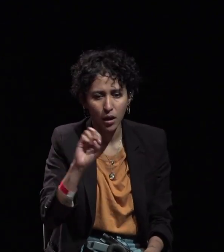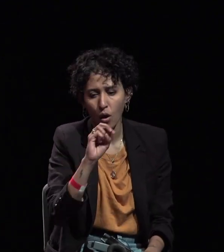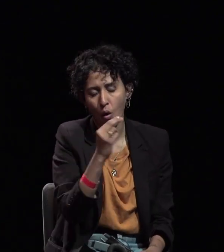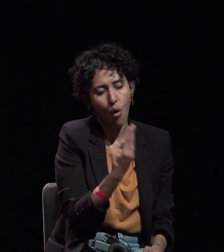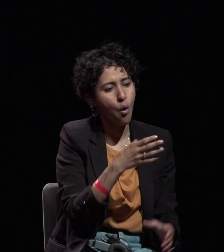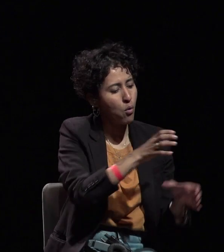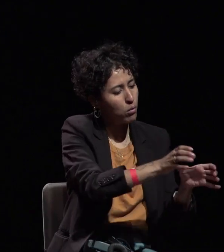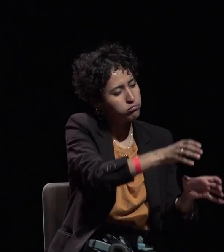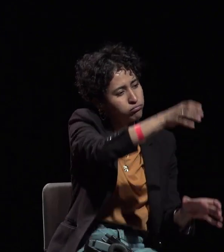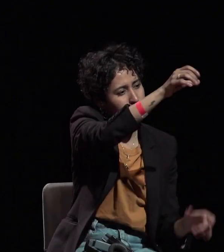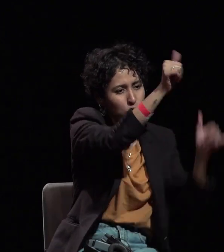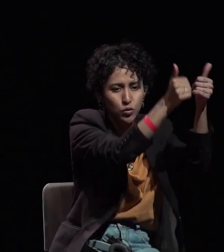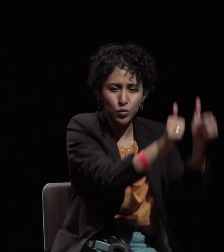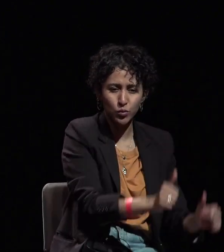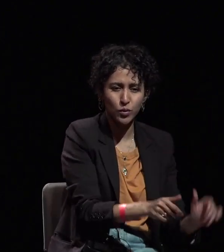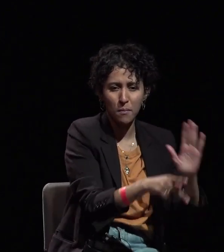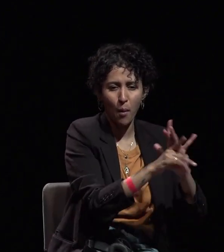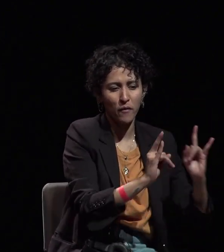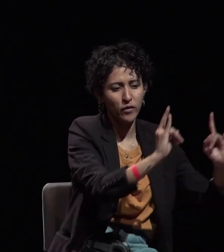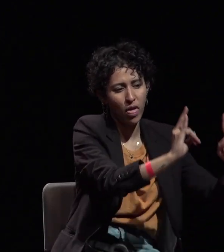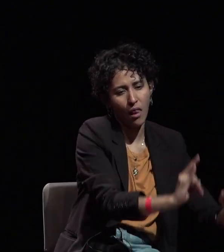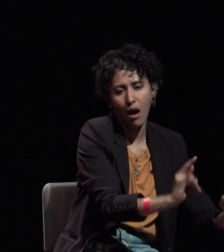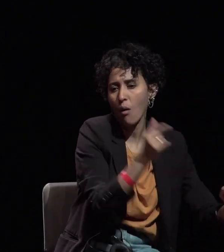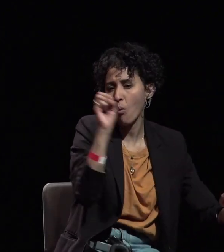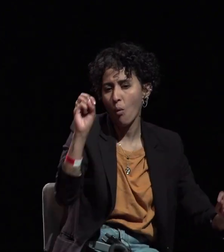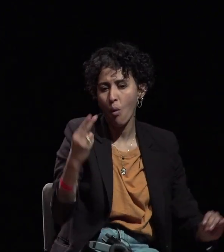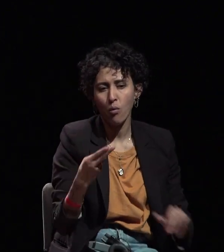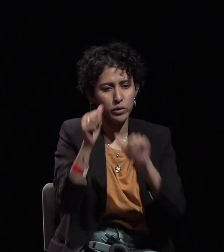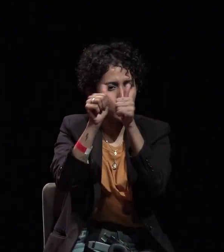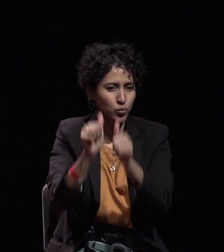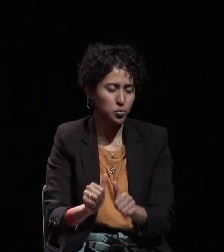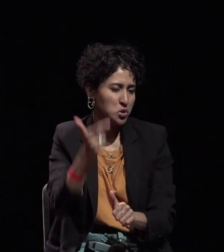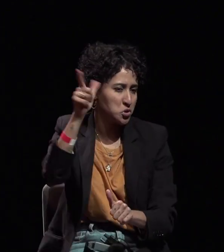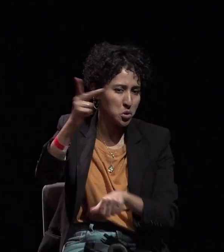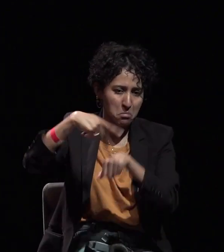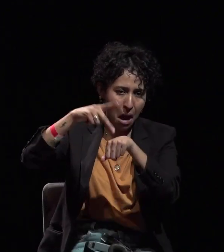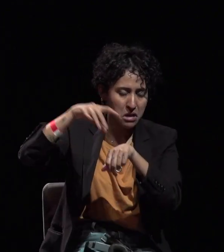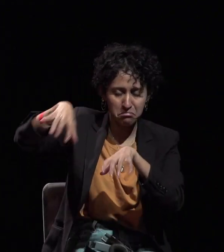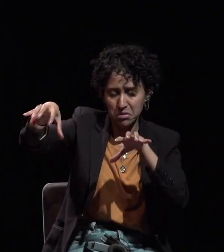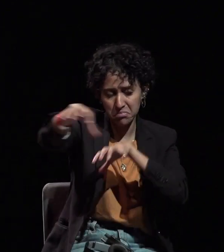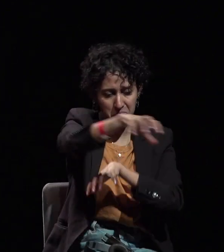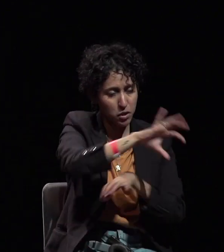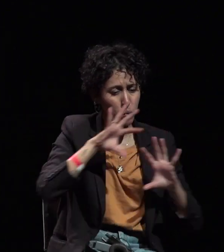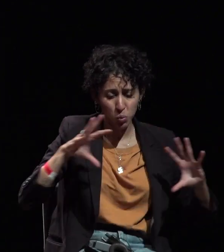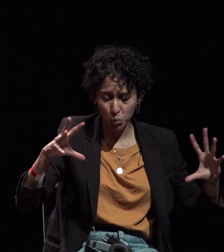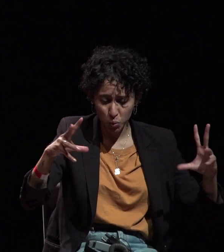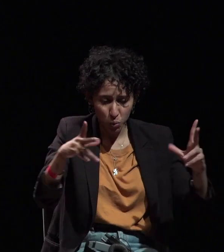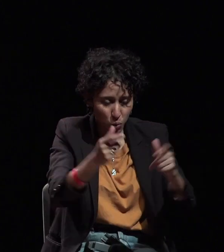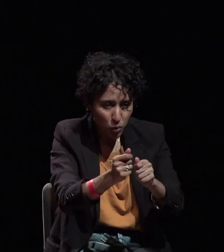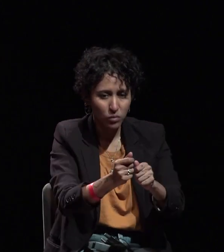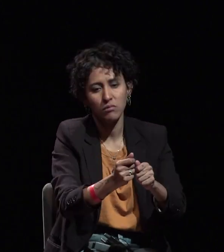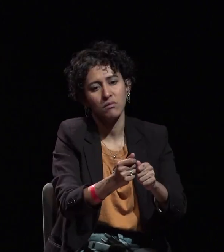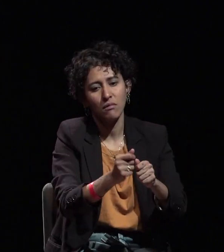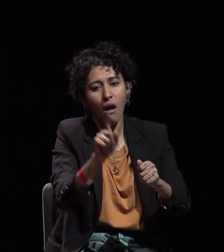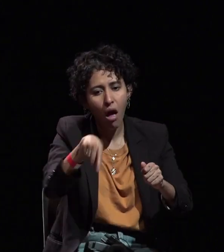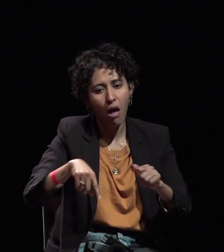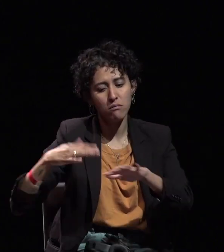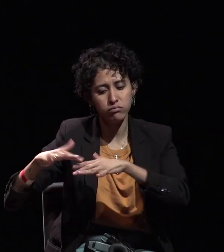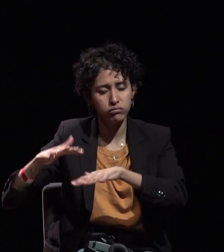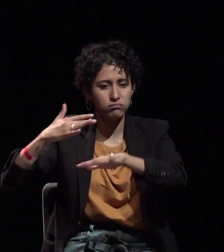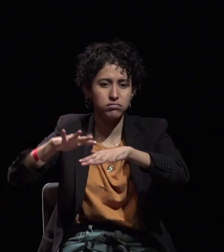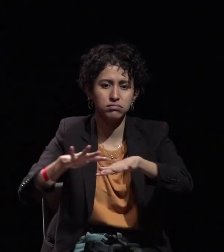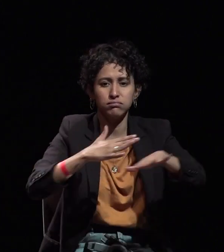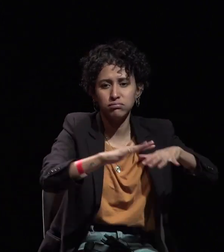efígies funerárias de Egitsa dos Kalapalo, entre tantos outros exemplos possíveis, né? Que são todos agentes, né,